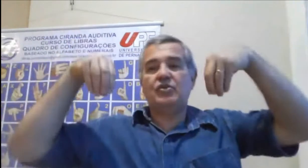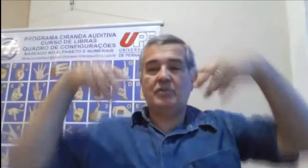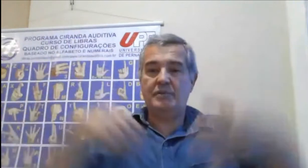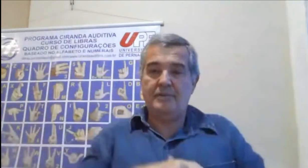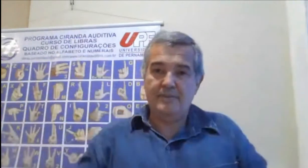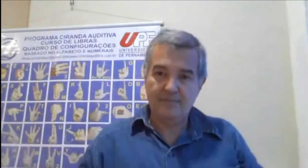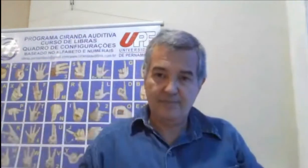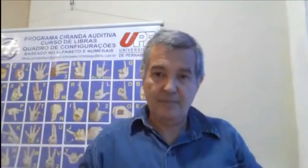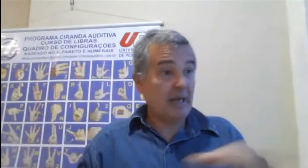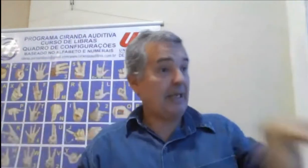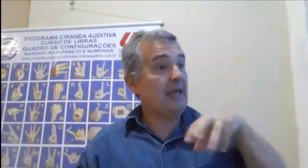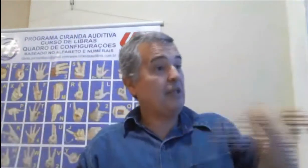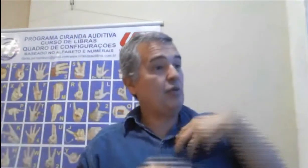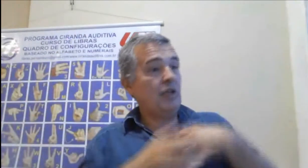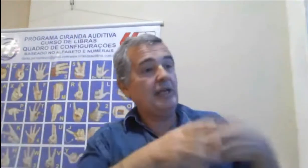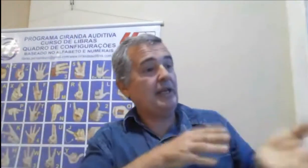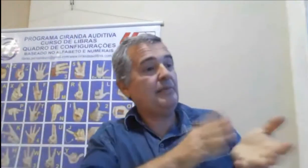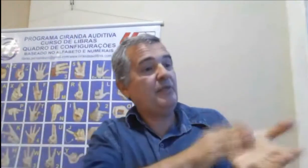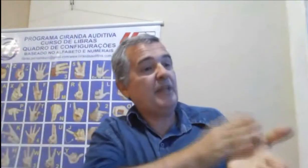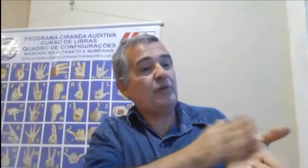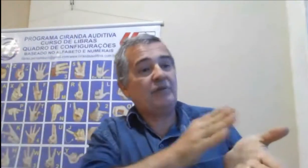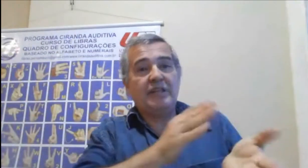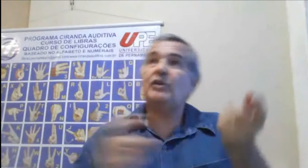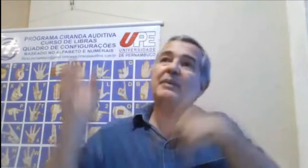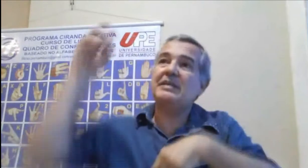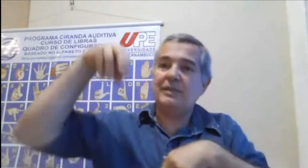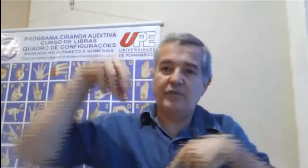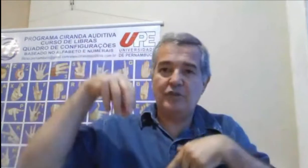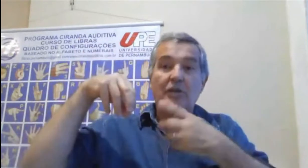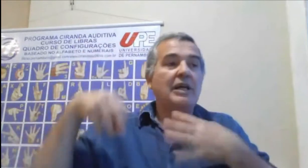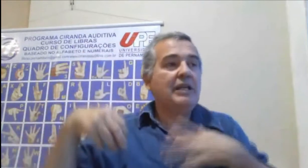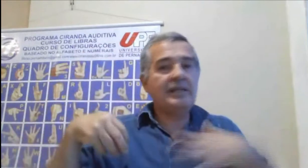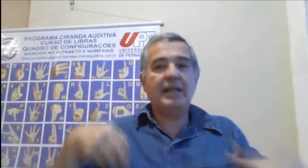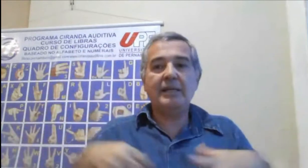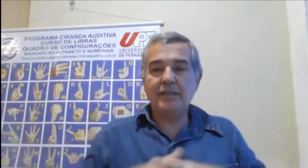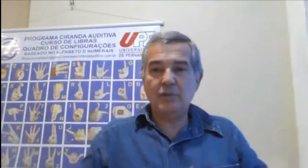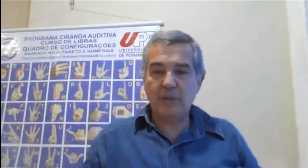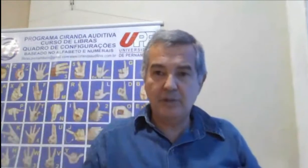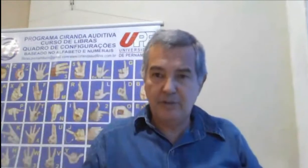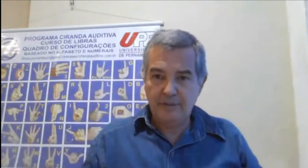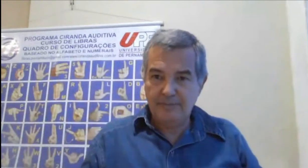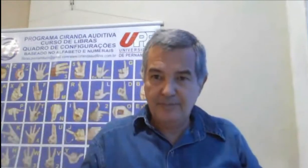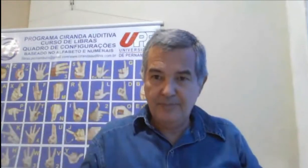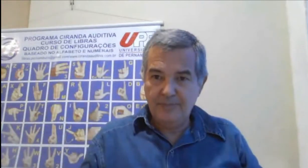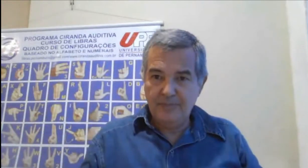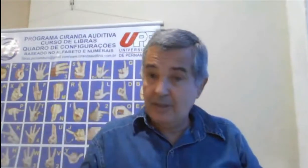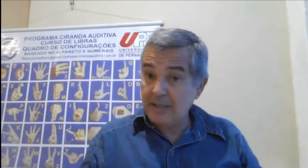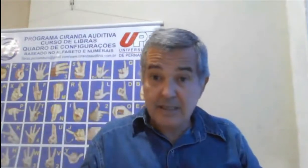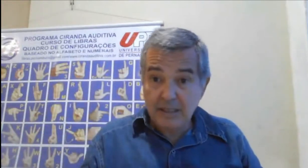professor. Para aquele amiguinho dele, que ele interpretou a vida toda para ser professor, e ele se garantir no emprego. Está assim